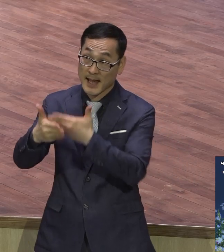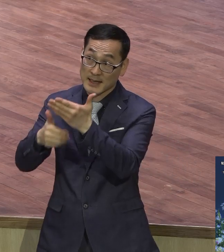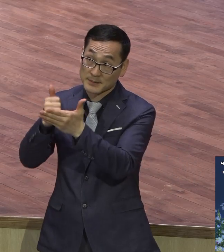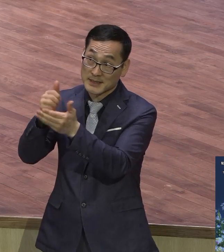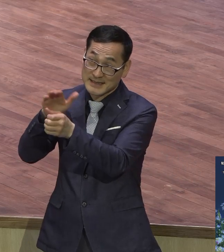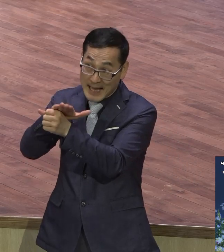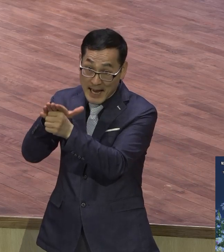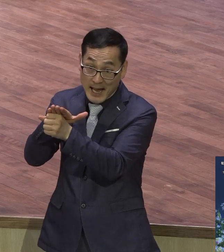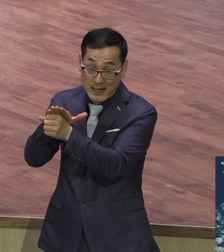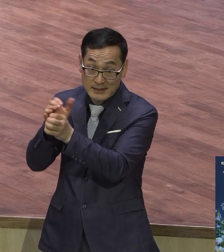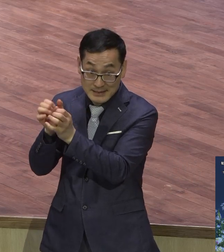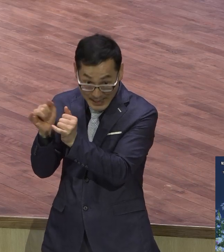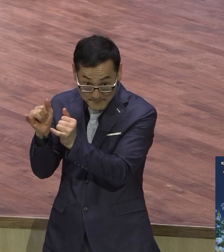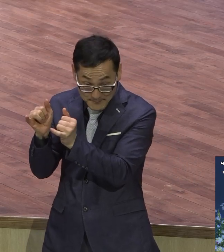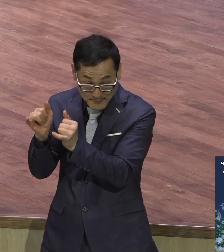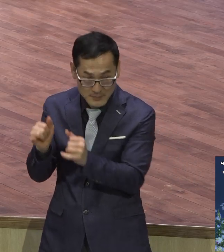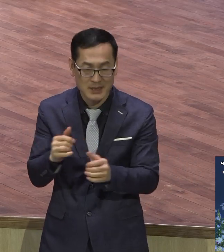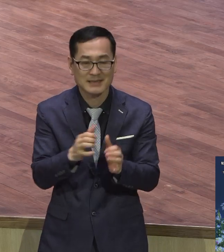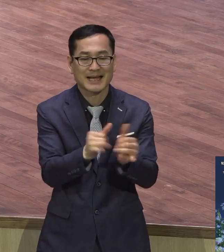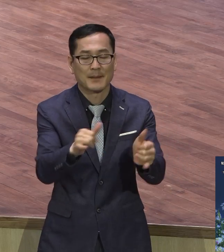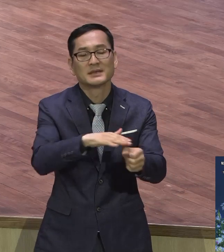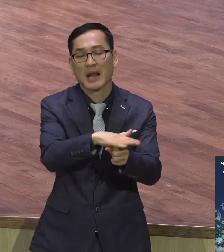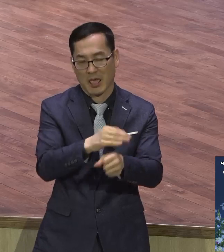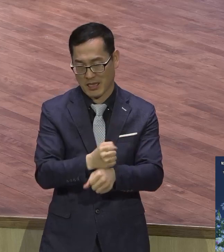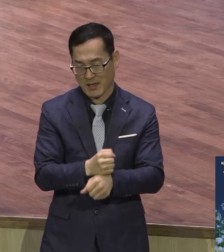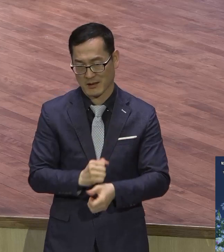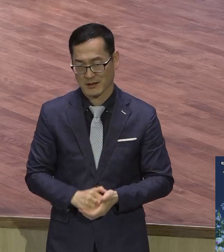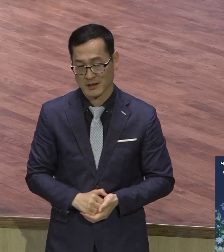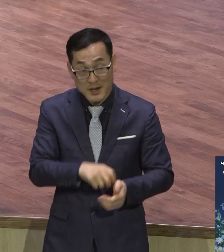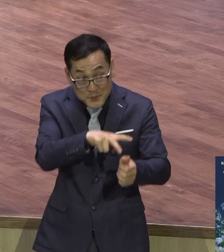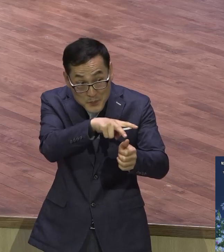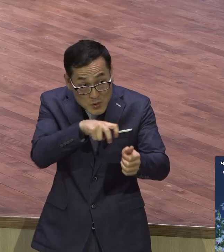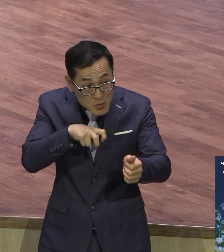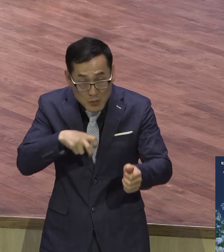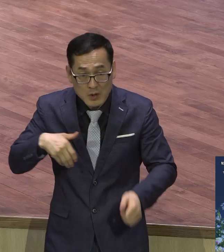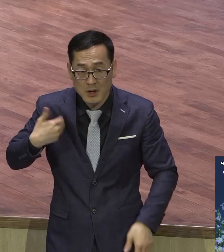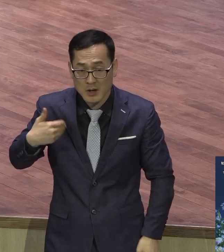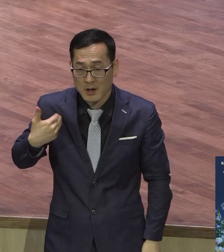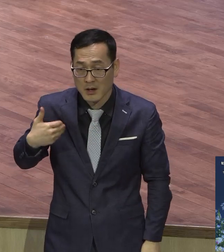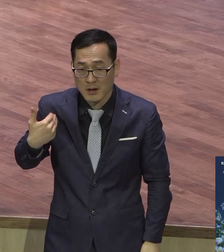이상해요. 사람을 사랑하게 돼 있어요. 미워할 줄은 몰라요.